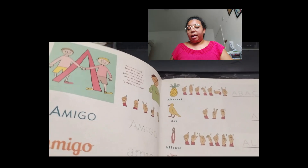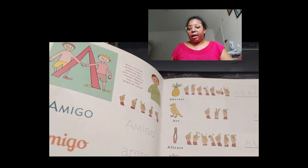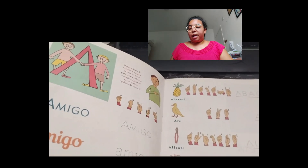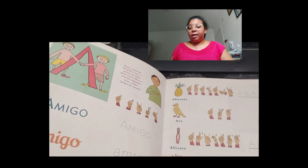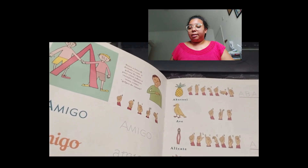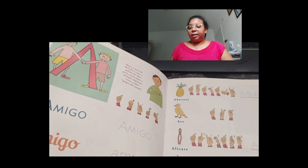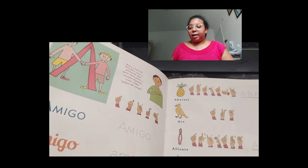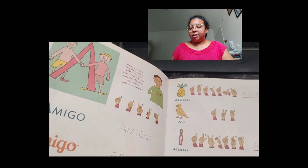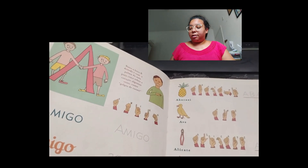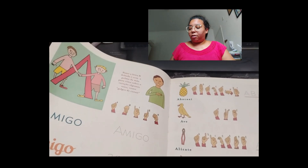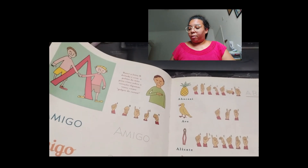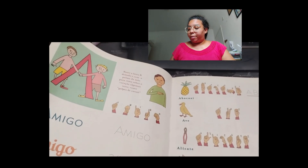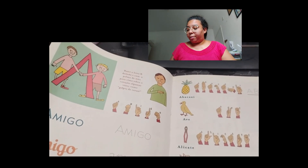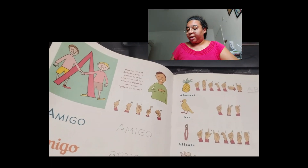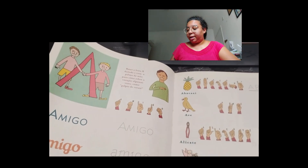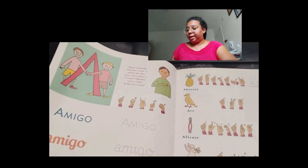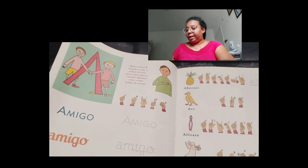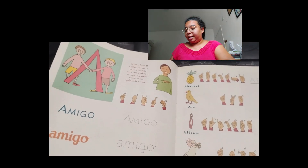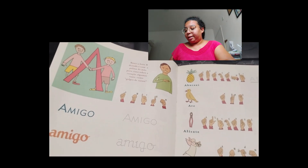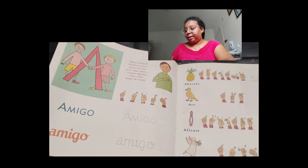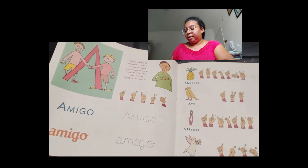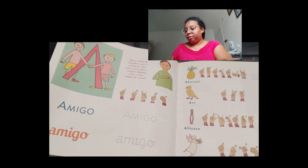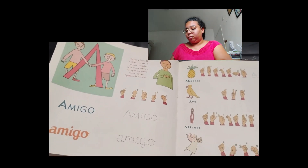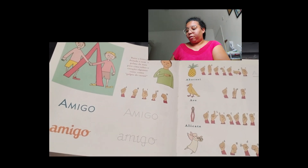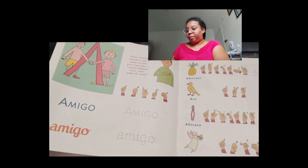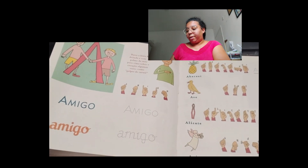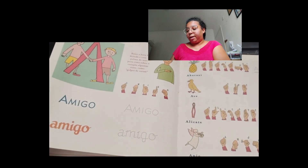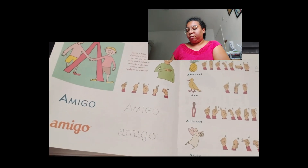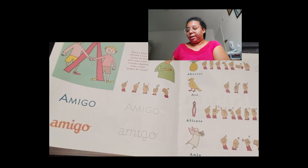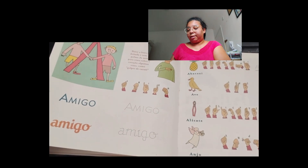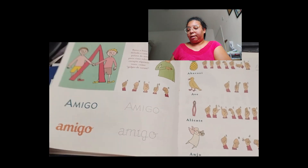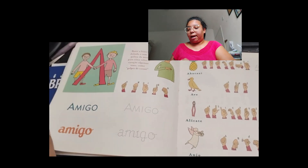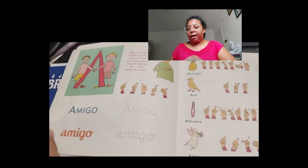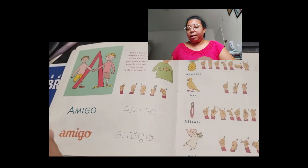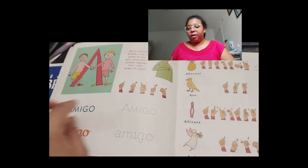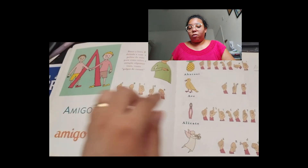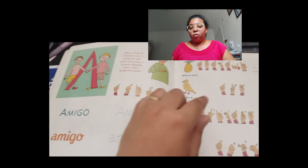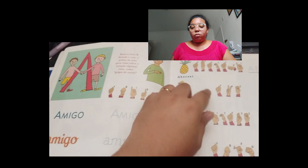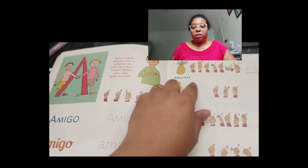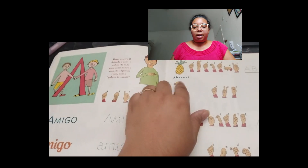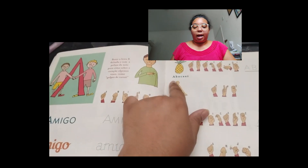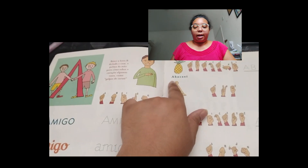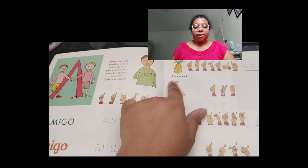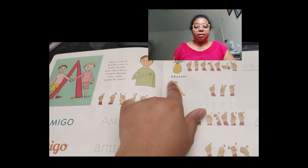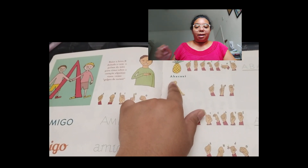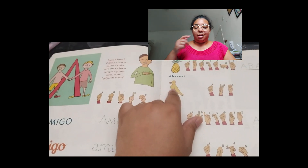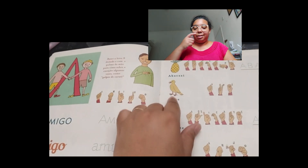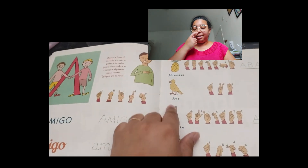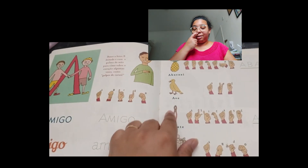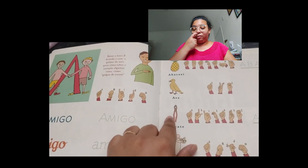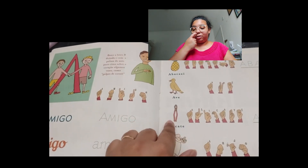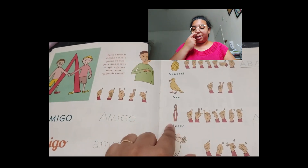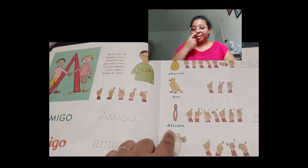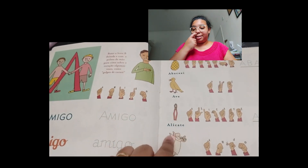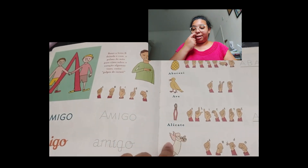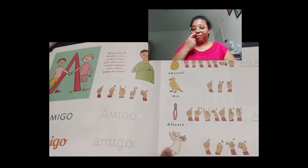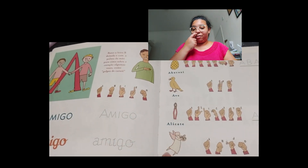Ele traz, então, a primeira letra do alfabeto, a letra A, e alguns sinais. Ele ensina você a escrever,